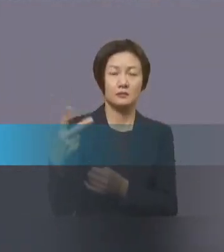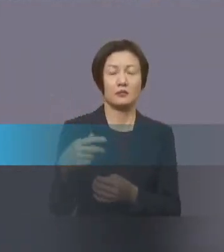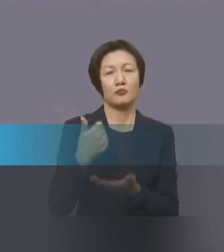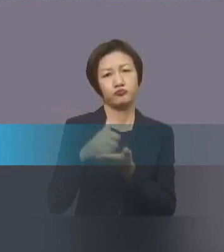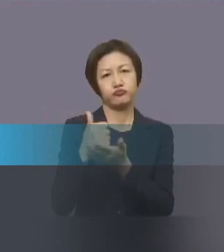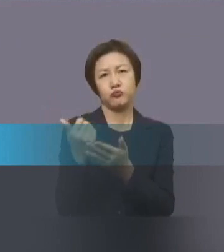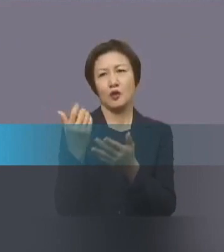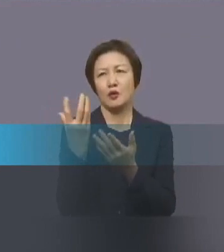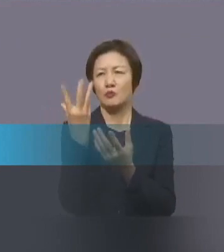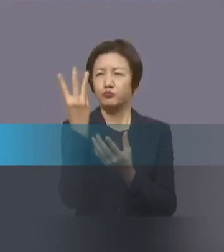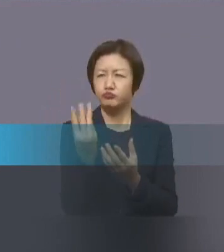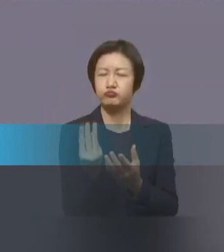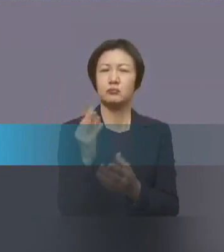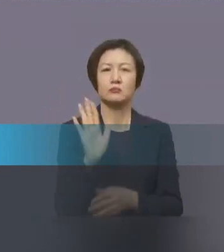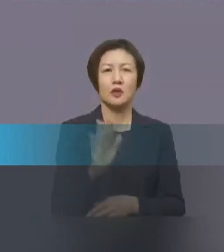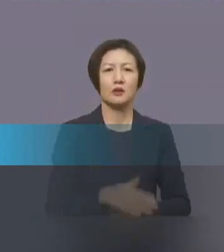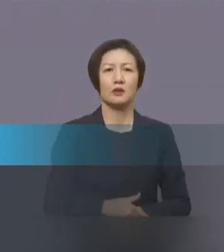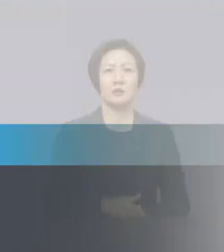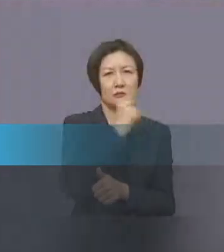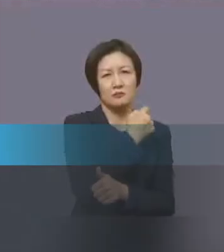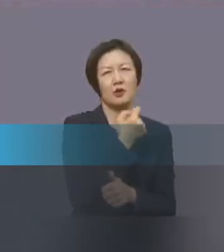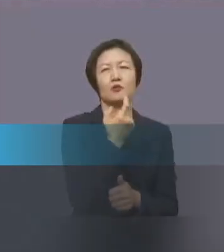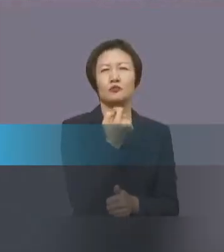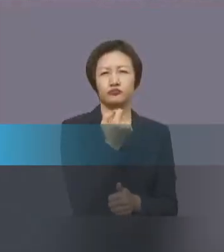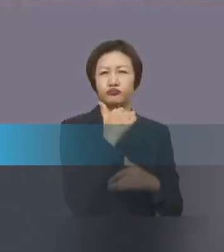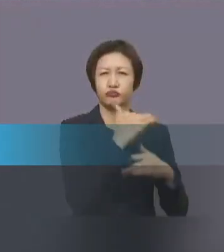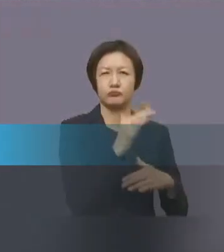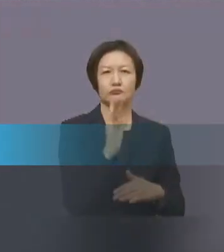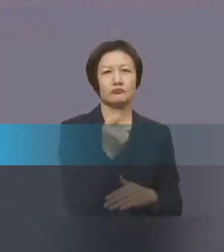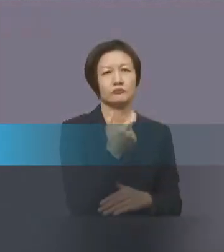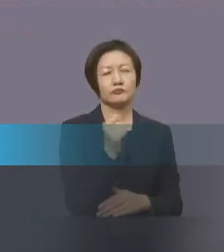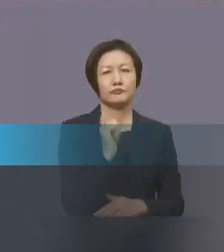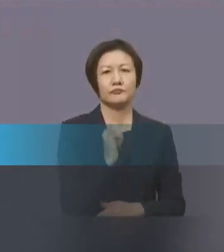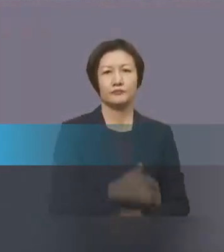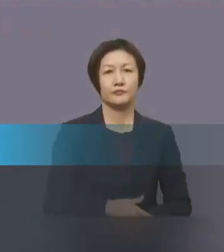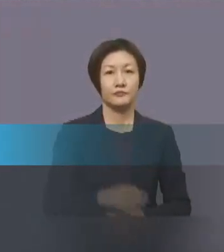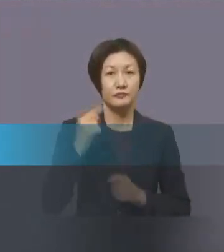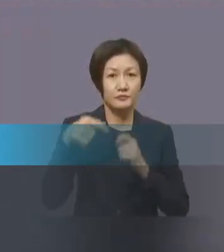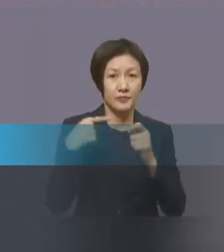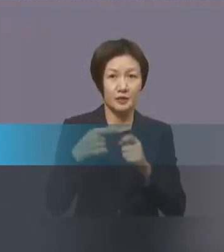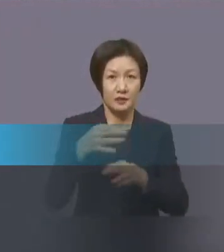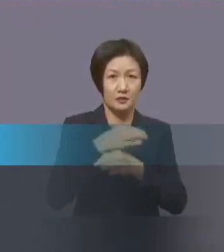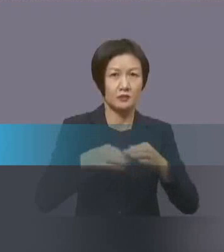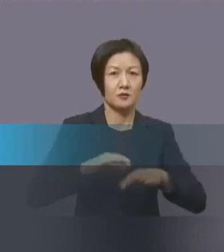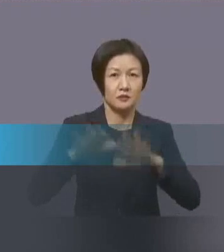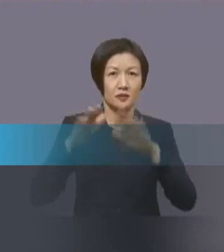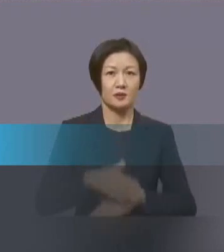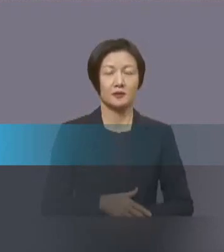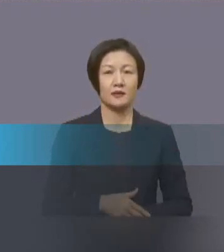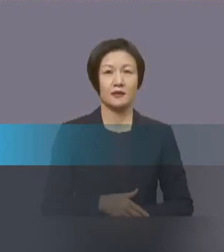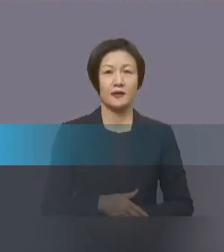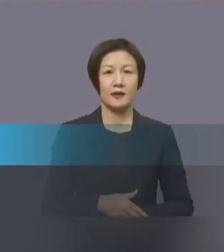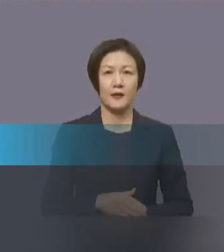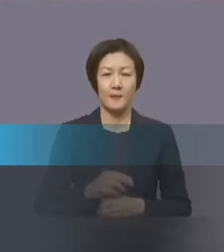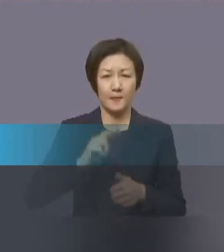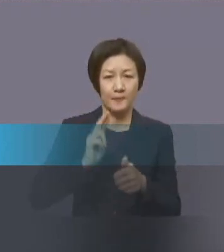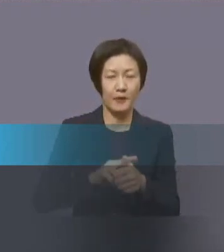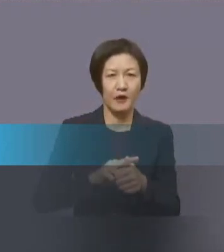整体的冲击大概是非常非常有限。明年的经济成长率我们还是不会因为这样的情况而做改变，大概还是会超过